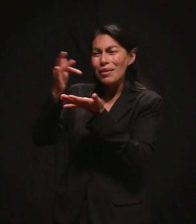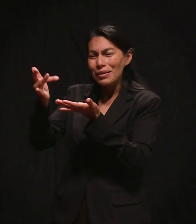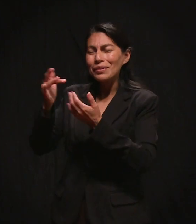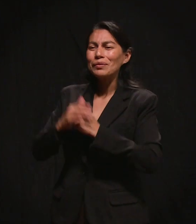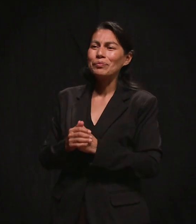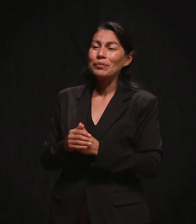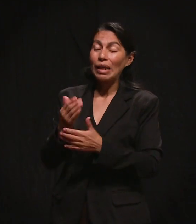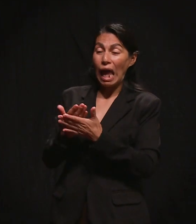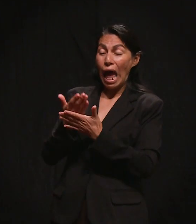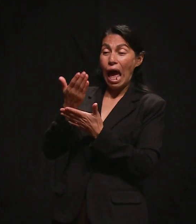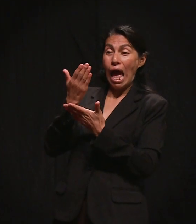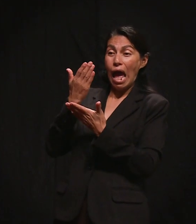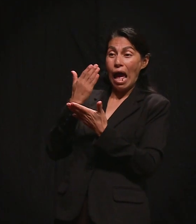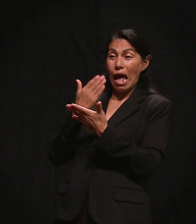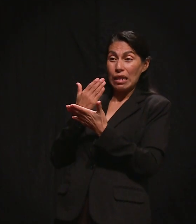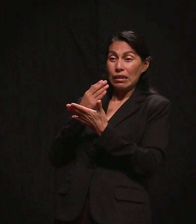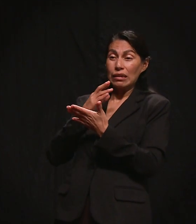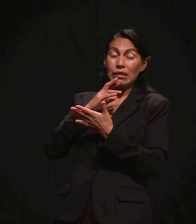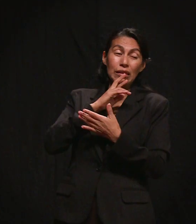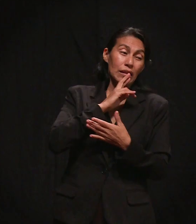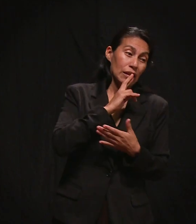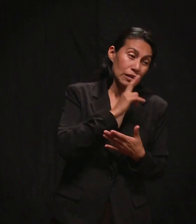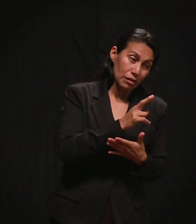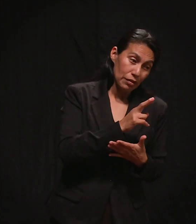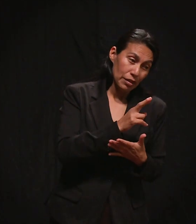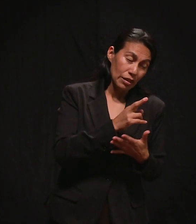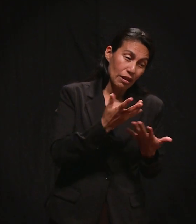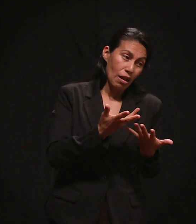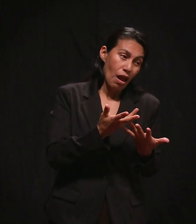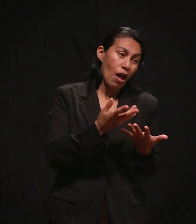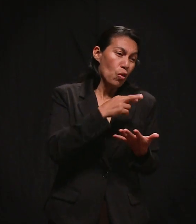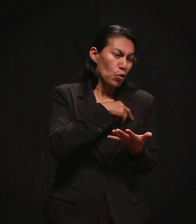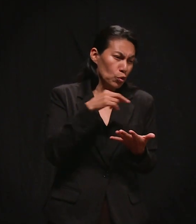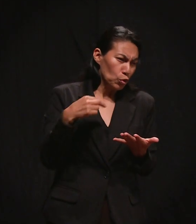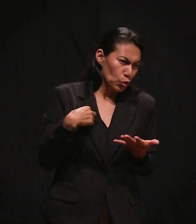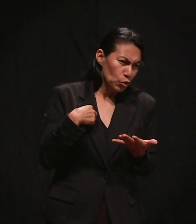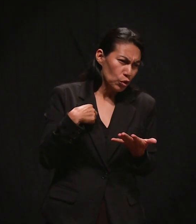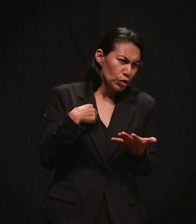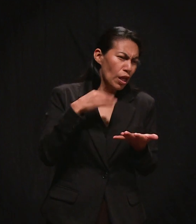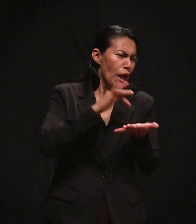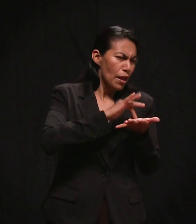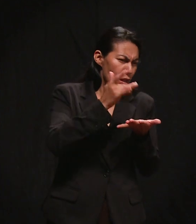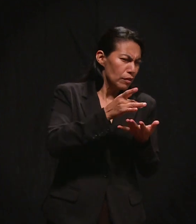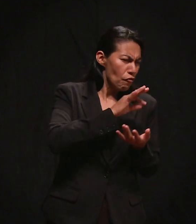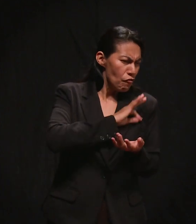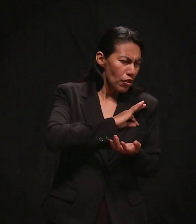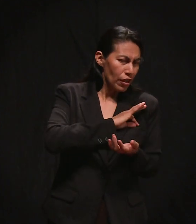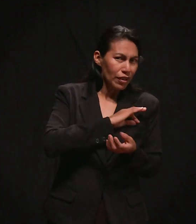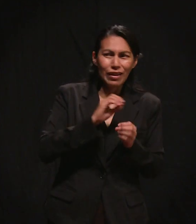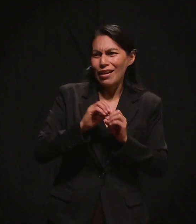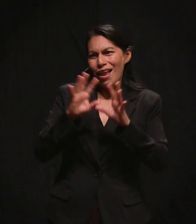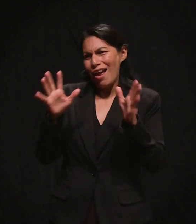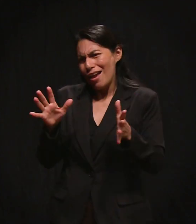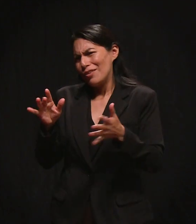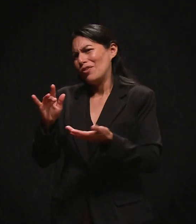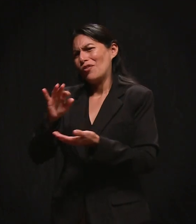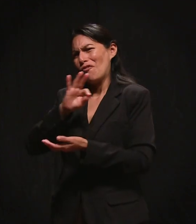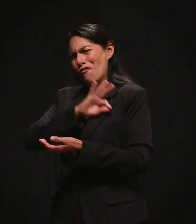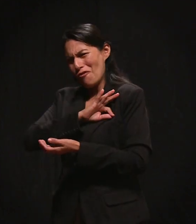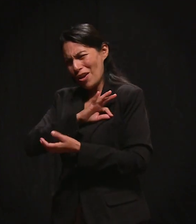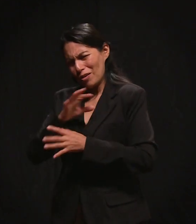Antes de que recibamos, ya podemos agradecerlo. Agradecer con fe. Entonces, hay que ejercer la fe, tener